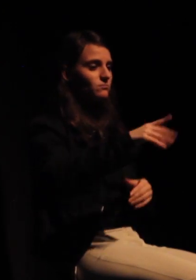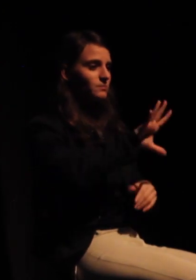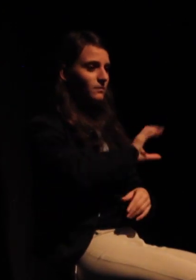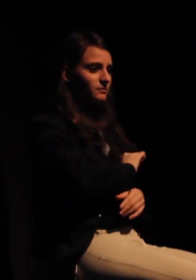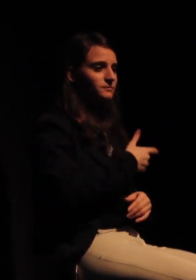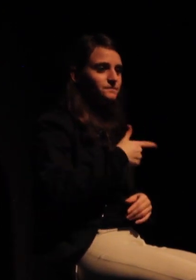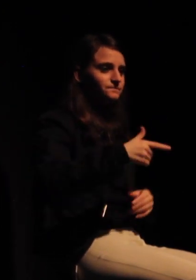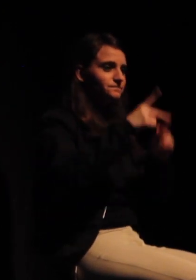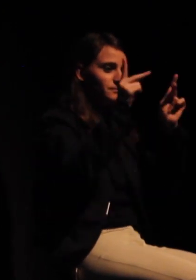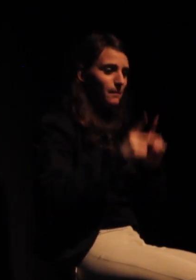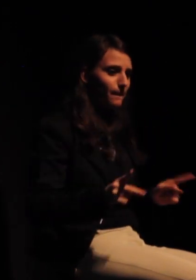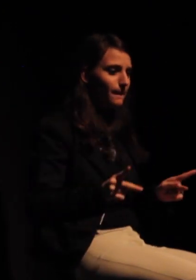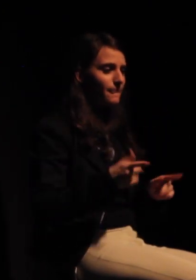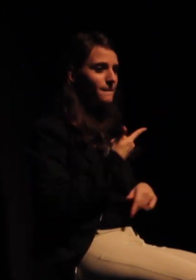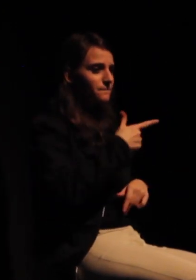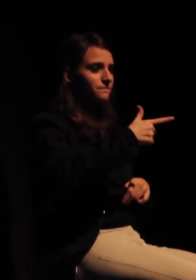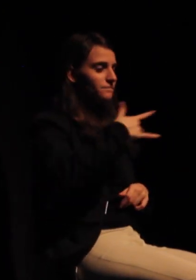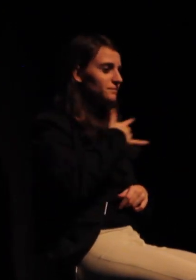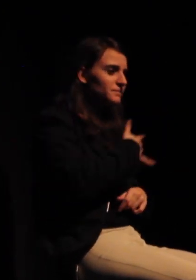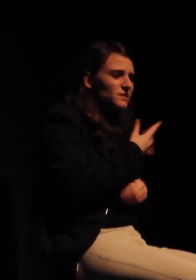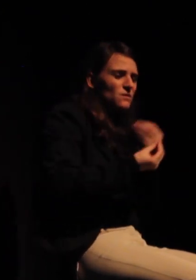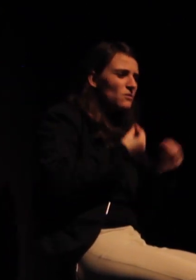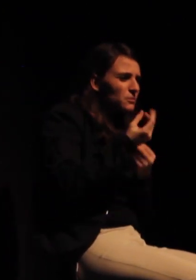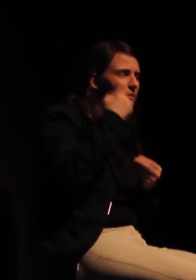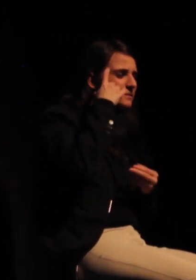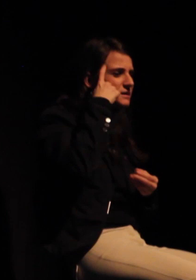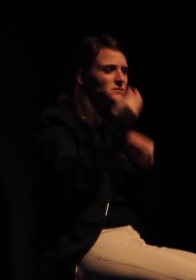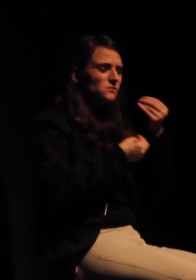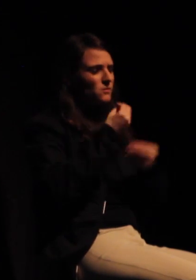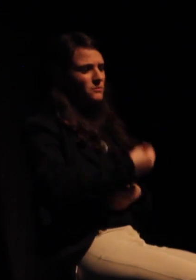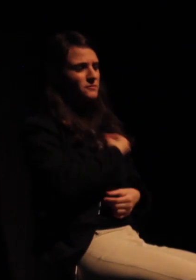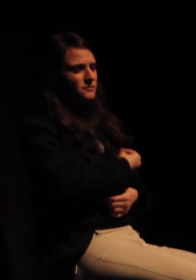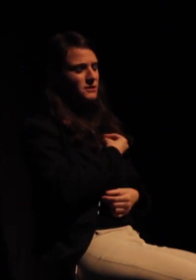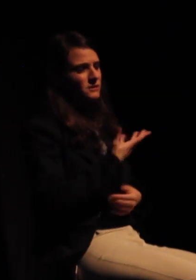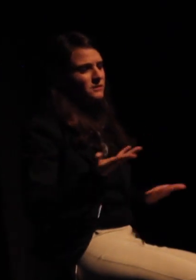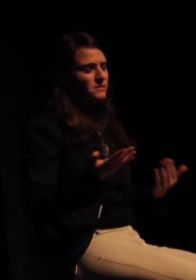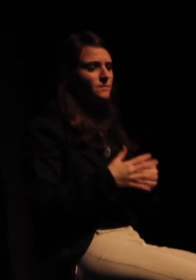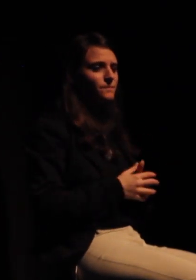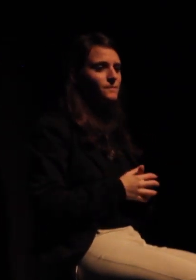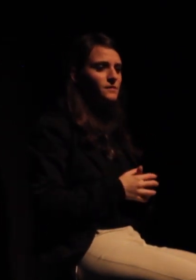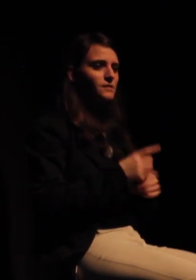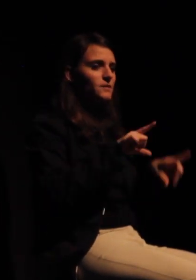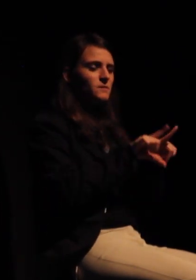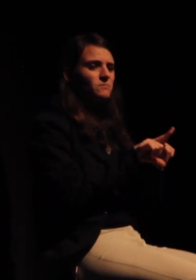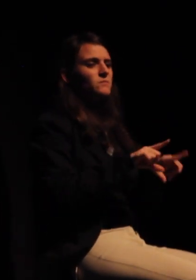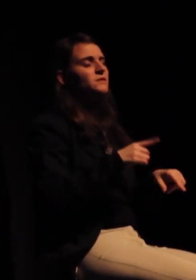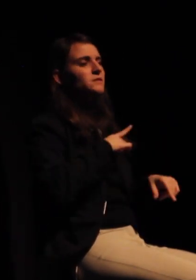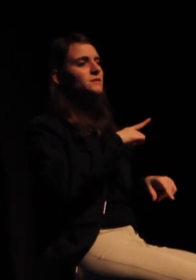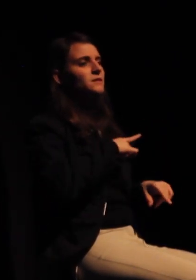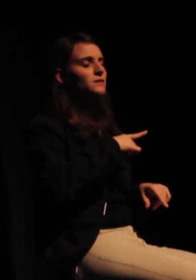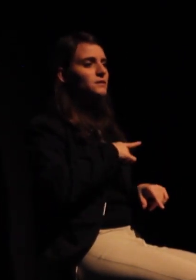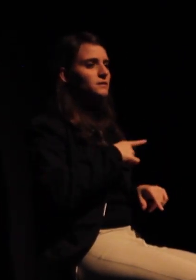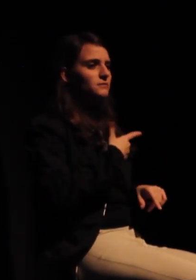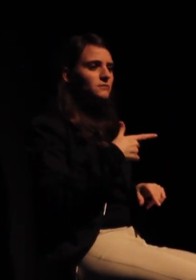em que meio que eles vivem, o que eles pensam, qual é a filosofia de vida. Porque tem também, não